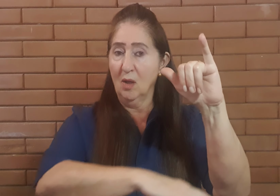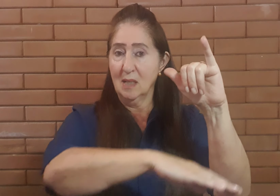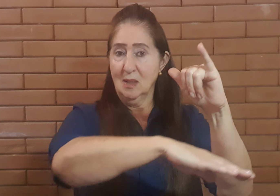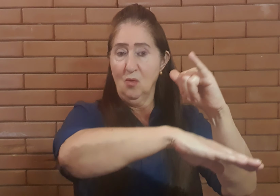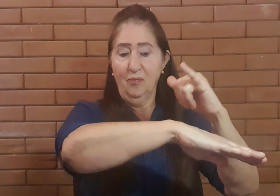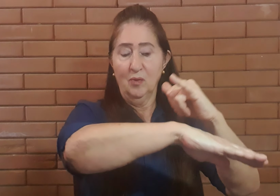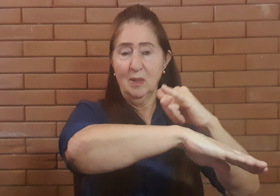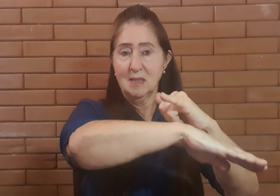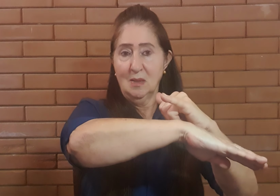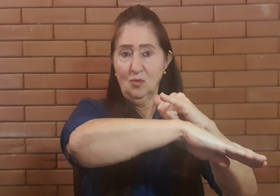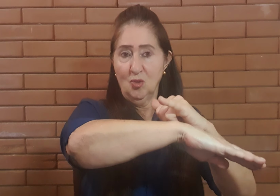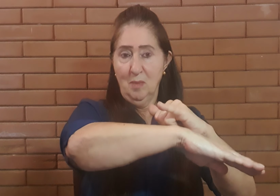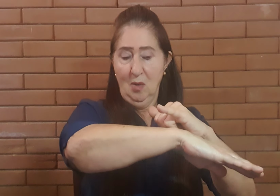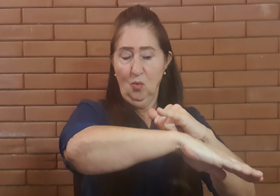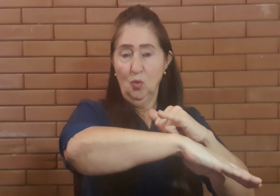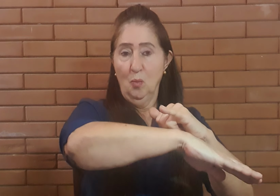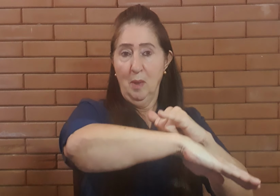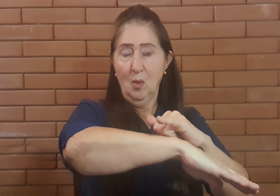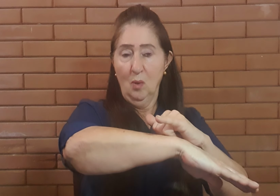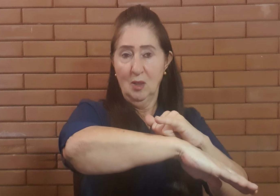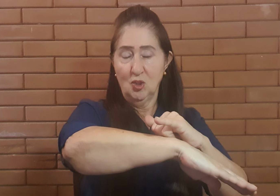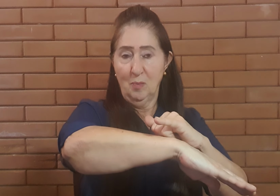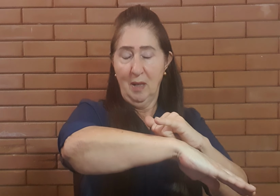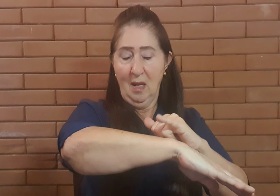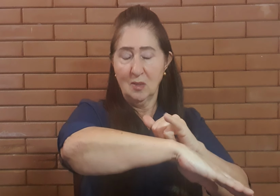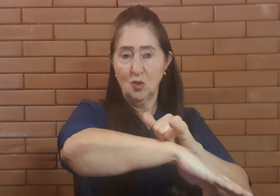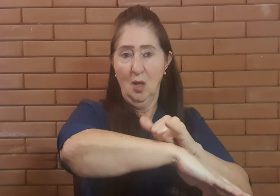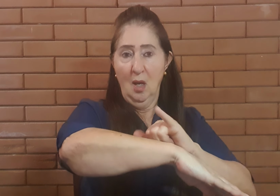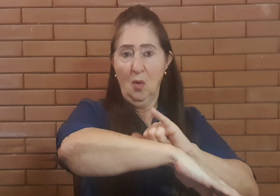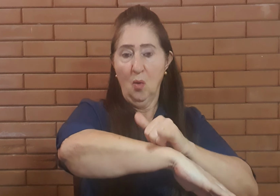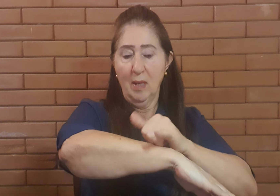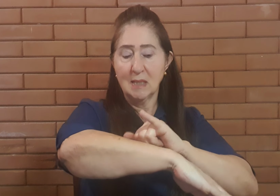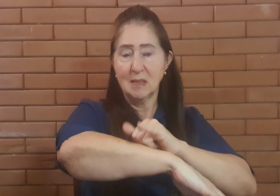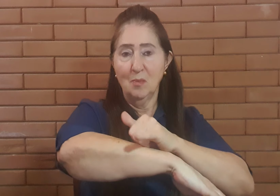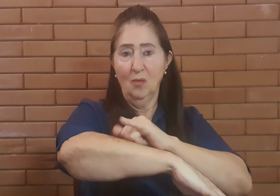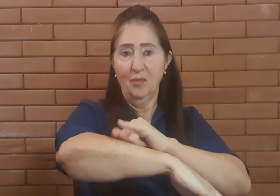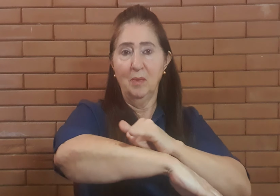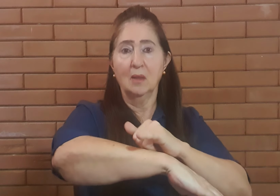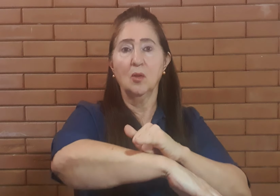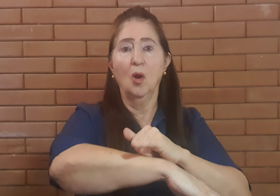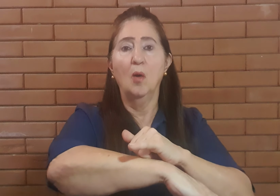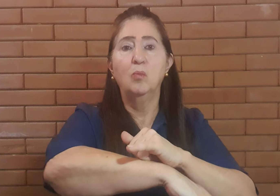essa configuração de mão no meu antebraço, com esse movimento, ó,